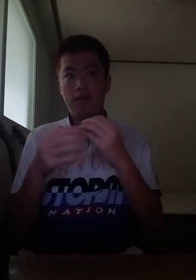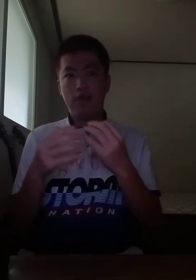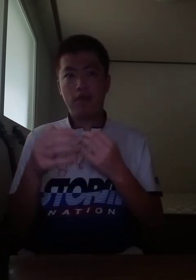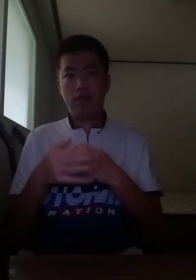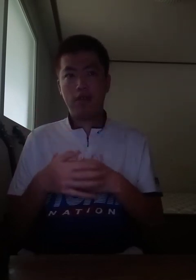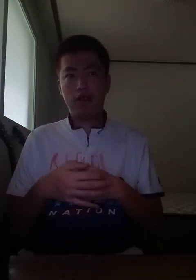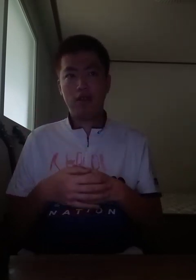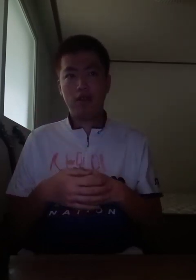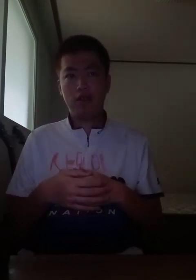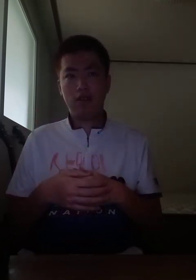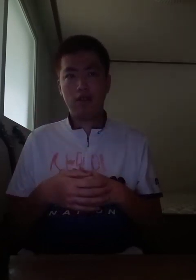출동합니다.